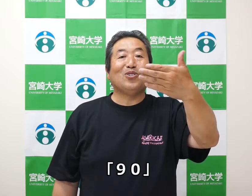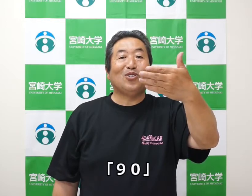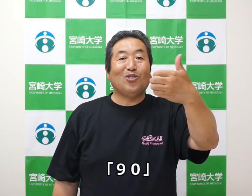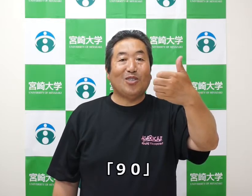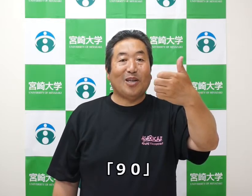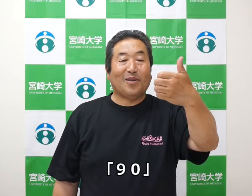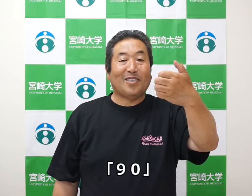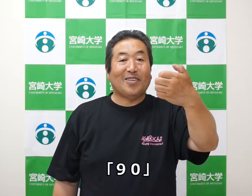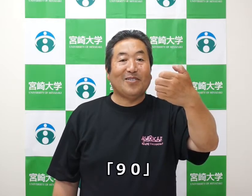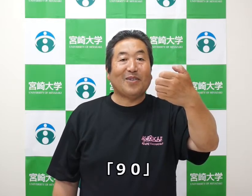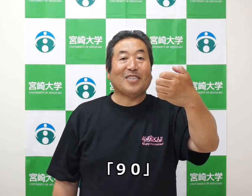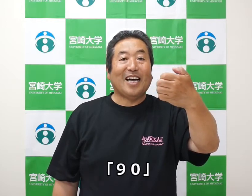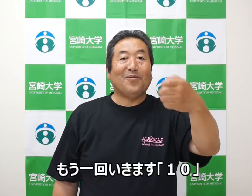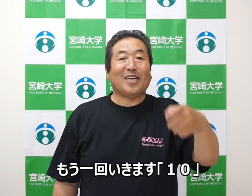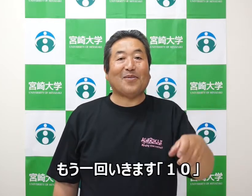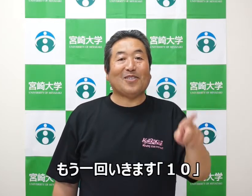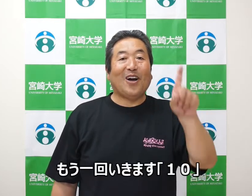60、70、80、90ってなります。わかりました?もう一回いきますよ。はい。